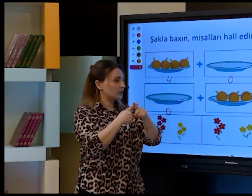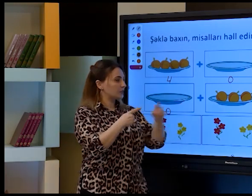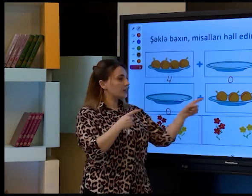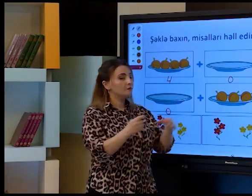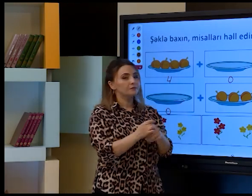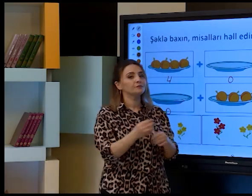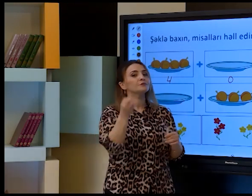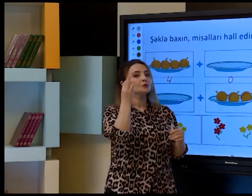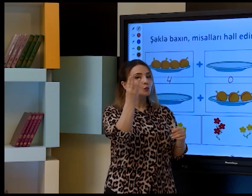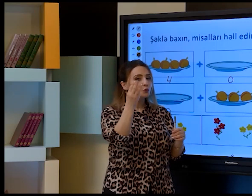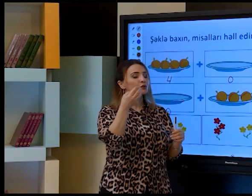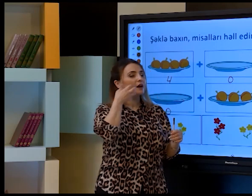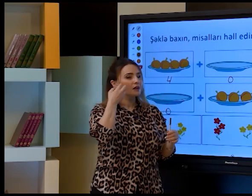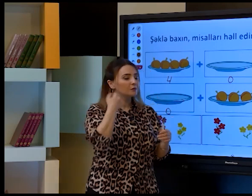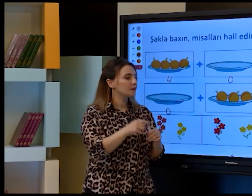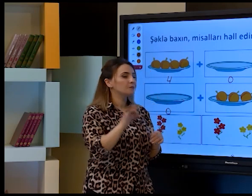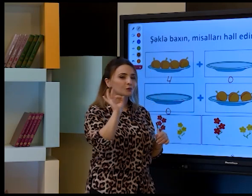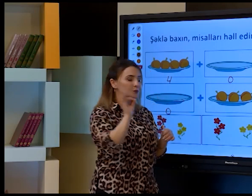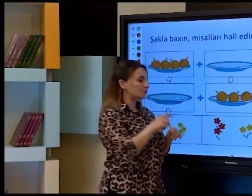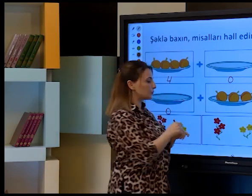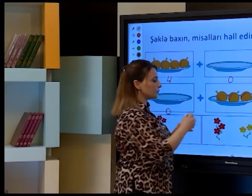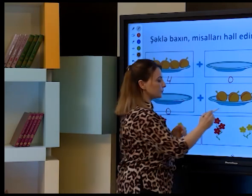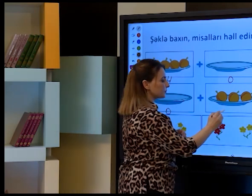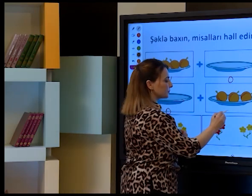Üstəgə 3 alma düzdür.